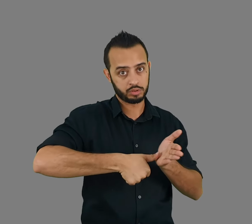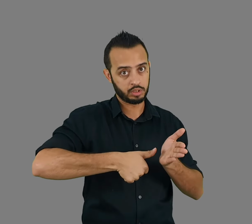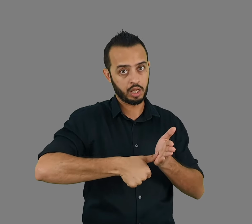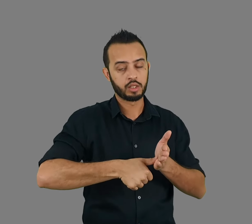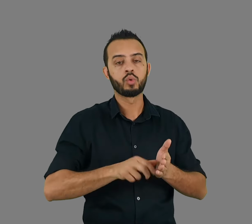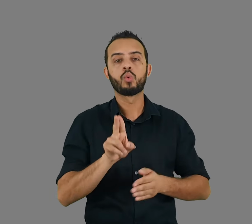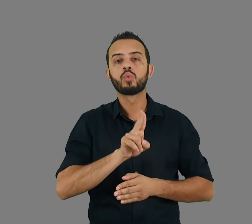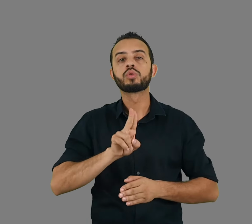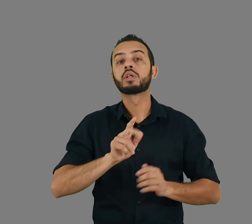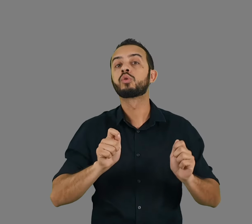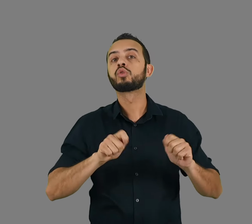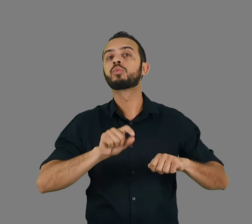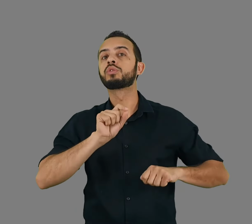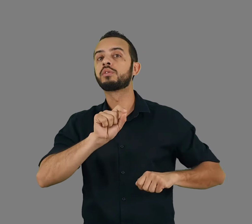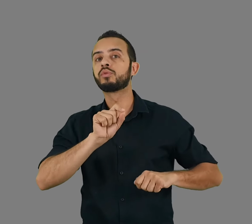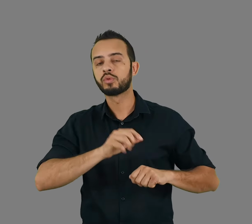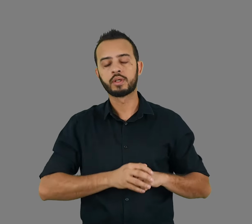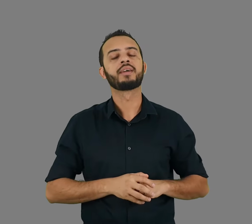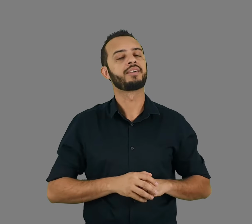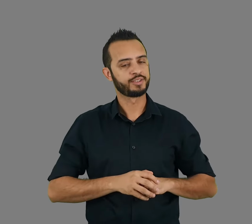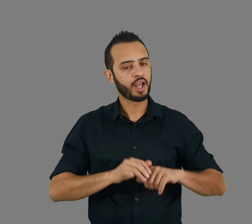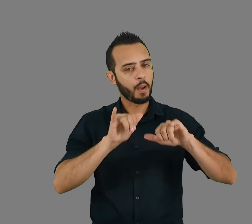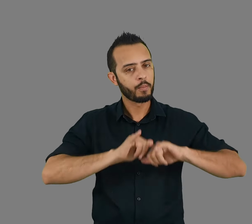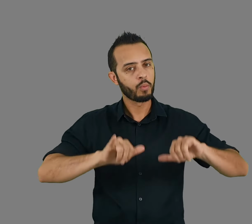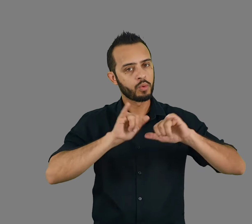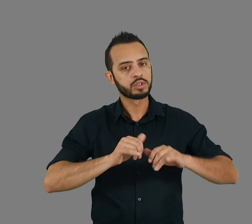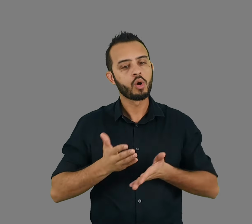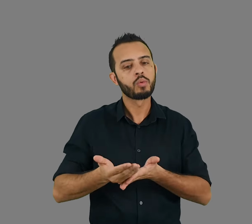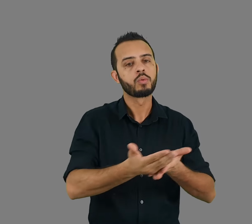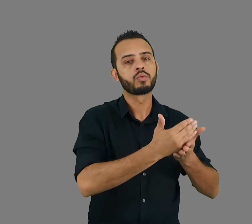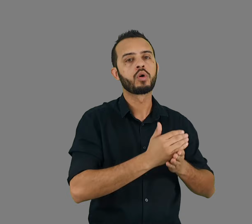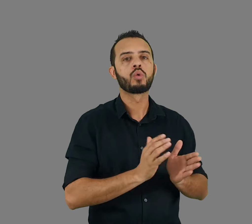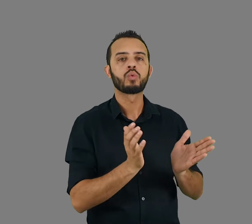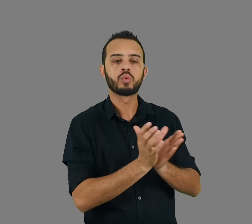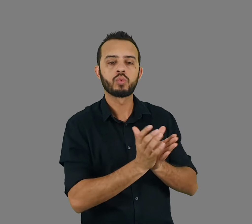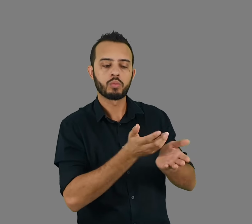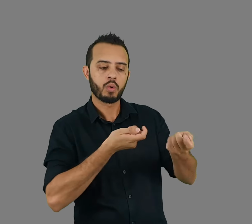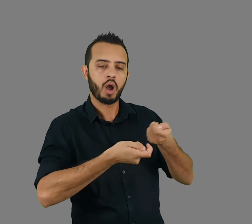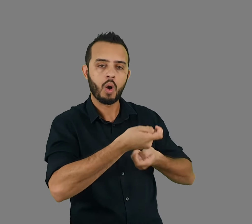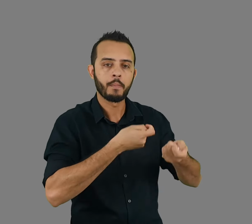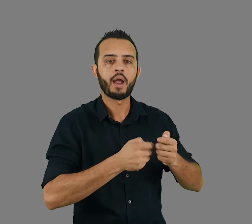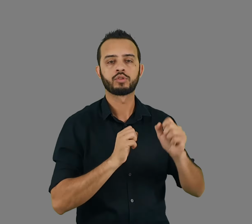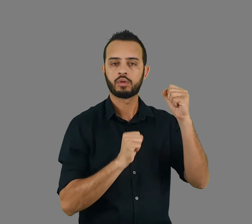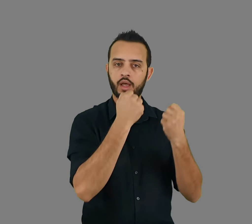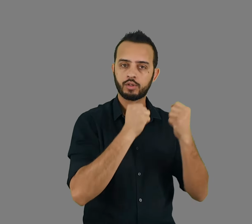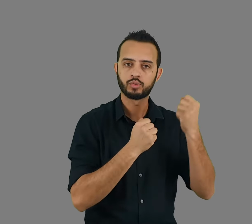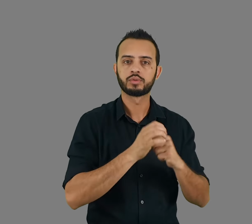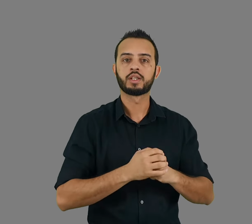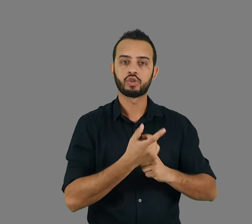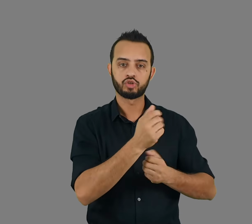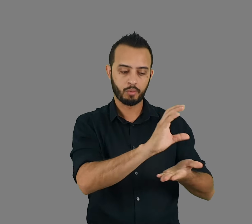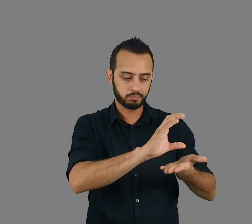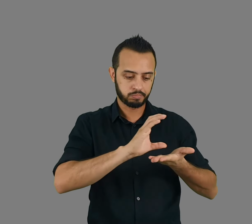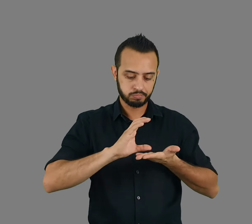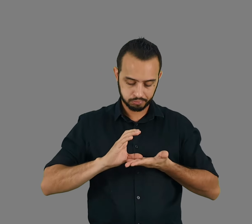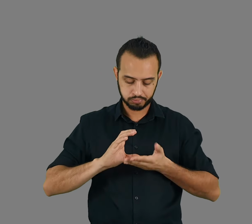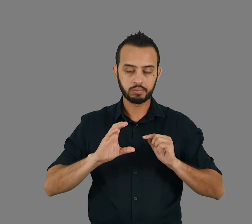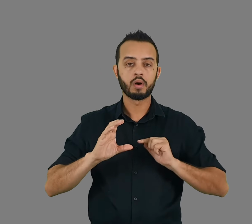quando possível, a promoção de arrecadação junto ao comércio e à indústria e reverterá toda a arrecadação recebida ao